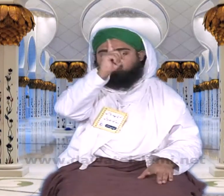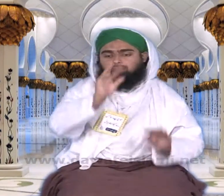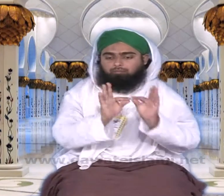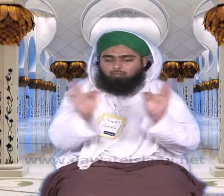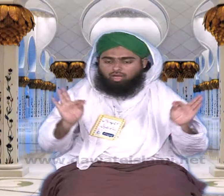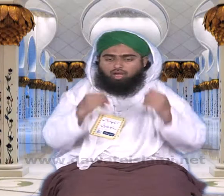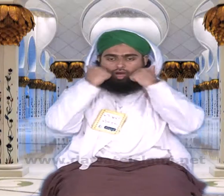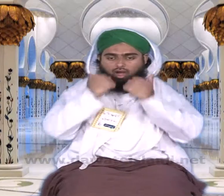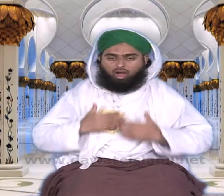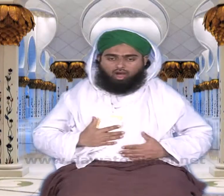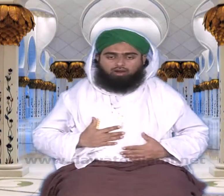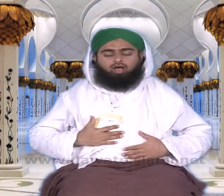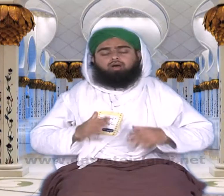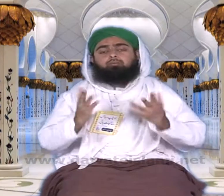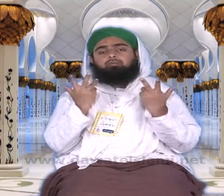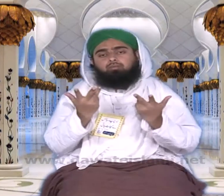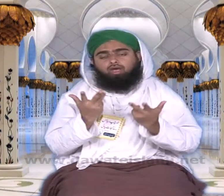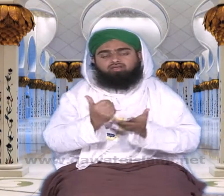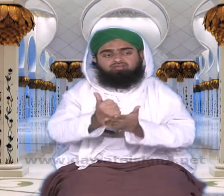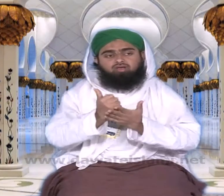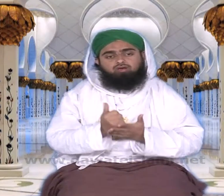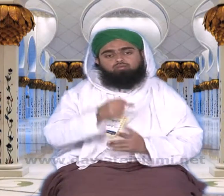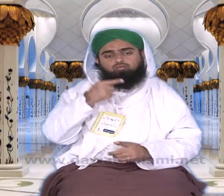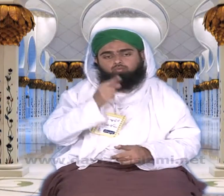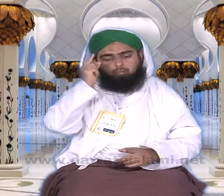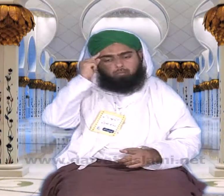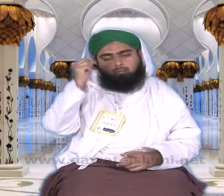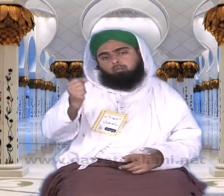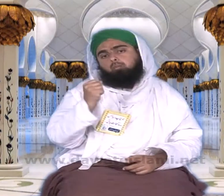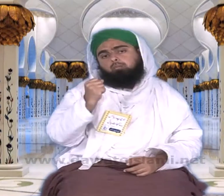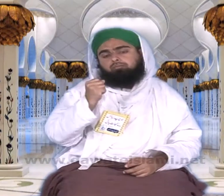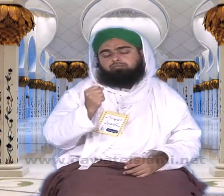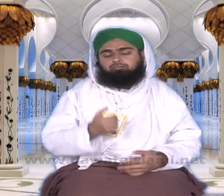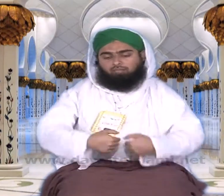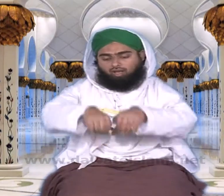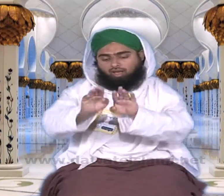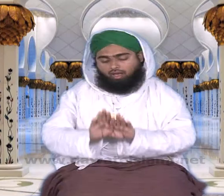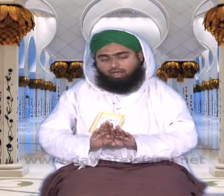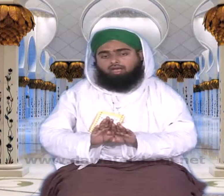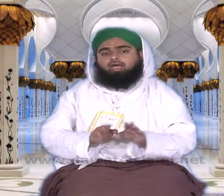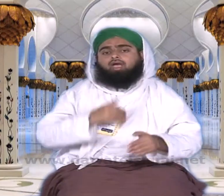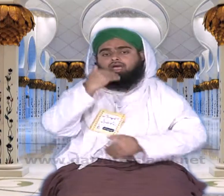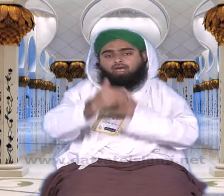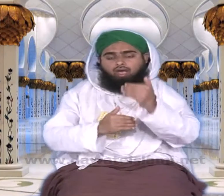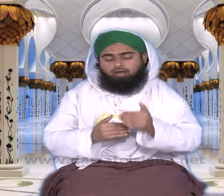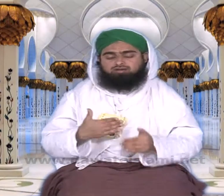زندگی کا آرام وہ شخص کیسے پا سکتا ہے تو یہ یقین ہو کہ قبر